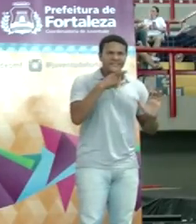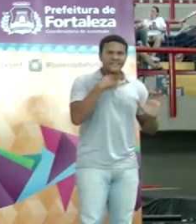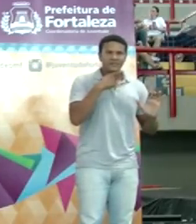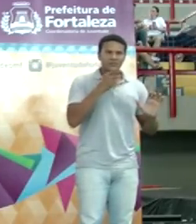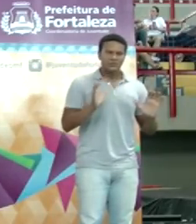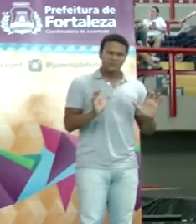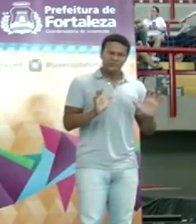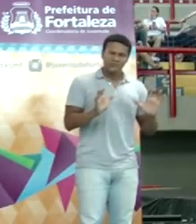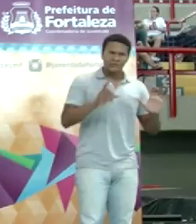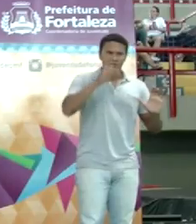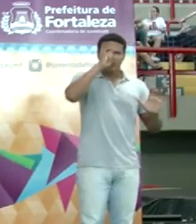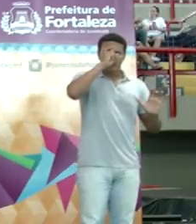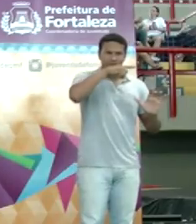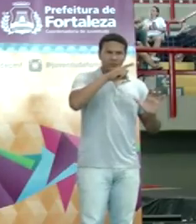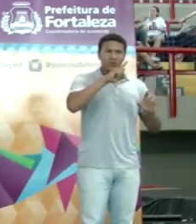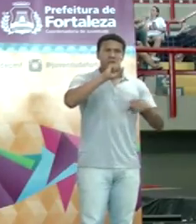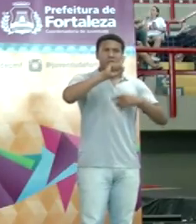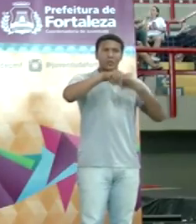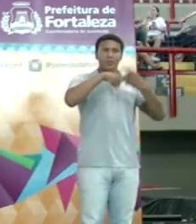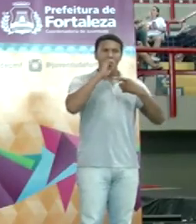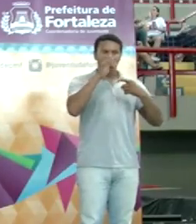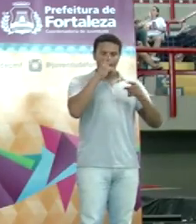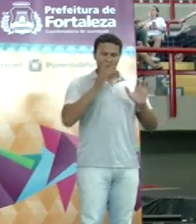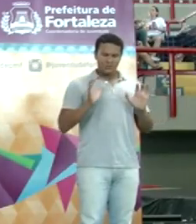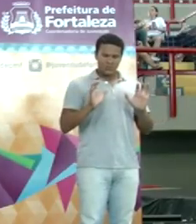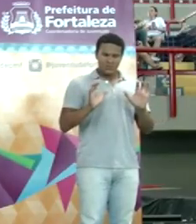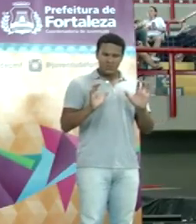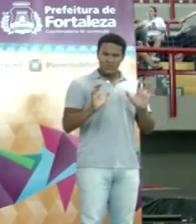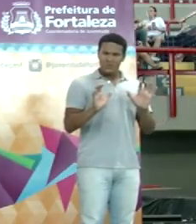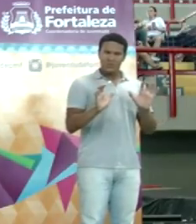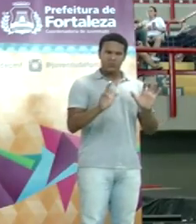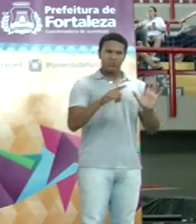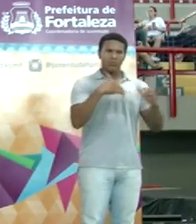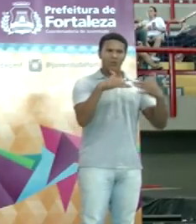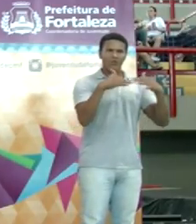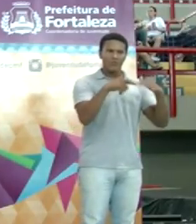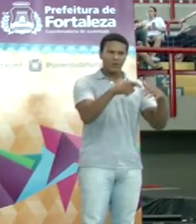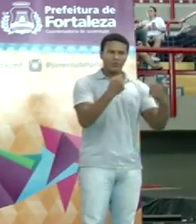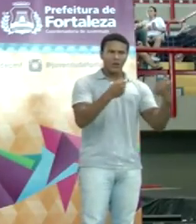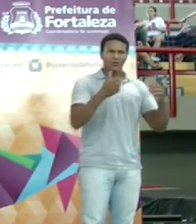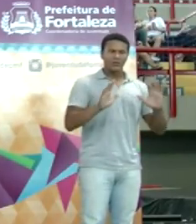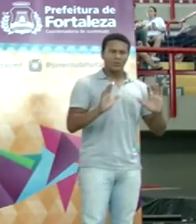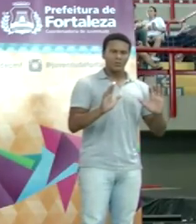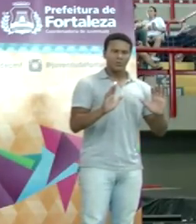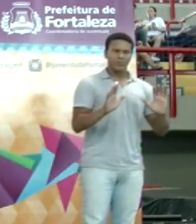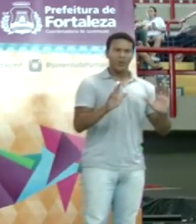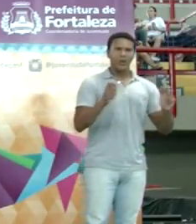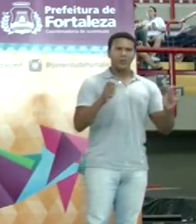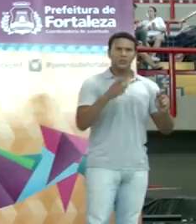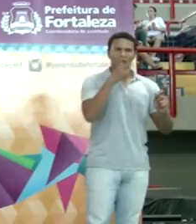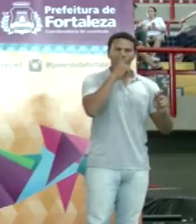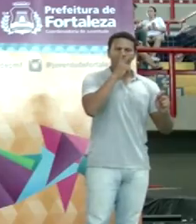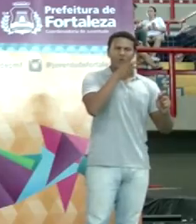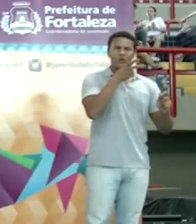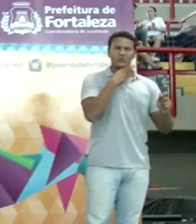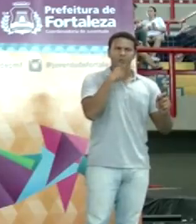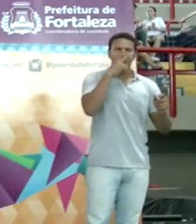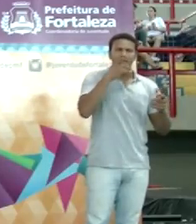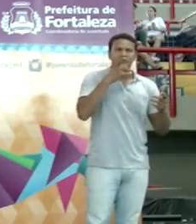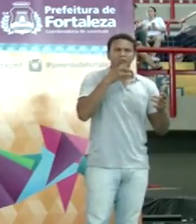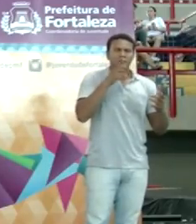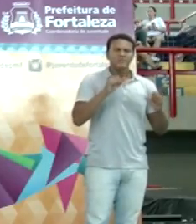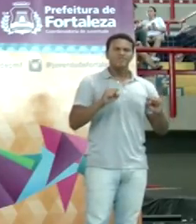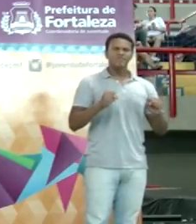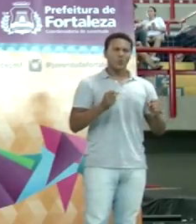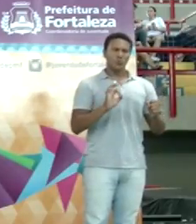ele entra em movimento, você pode ou não pode diminuir sua força? Que ele continue em movimento, concorda? O problema de deixar, tirar o carro